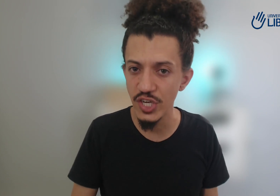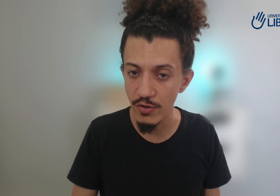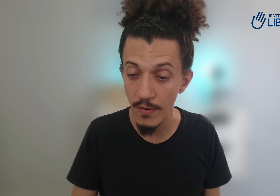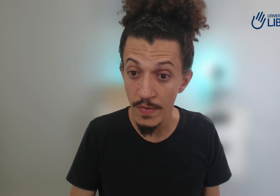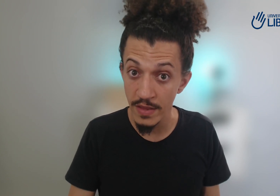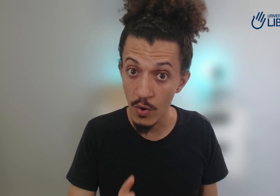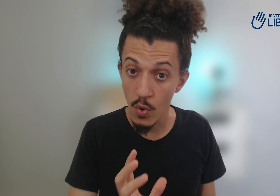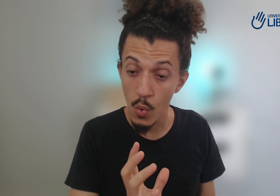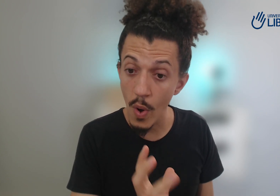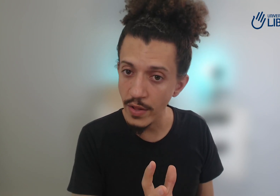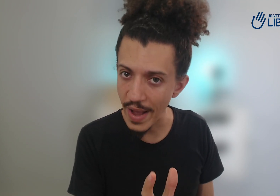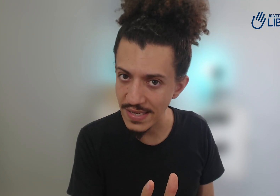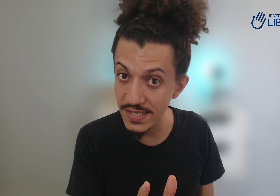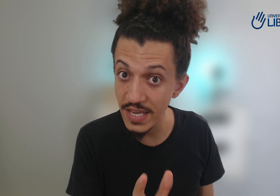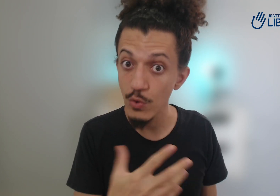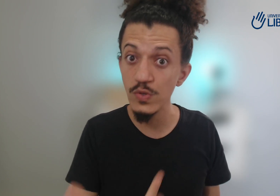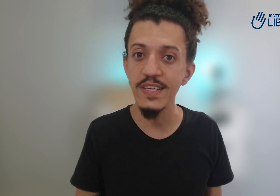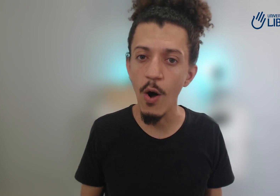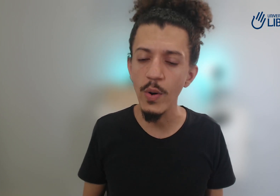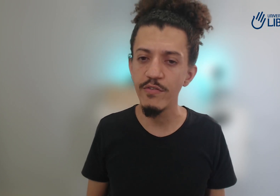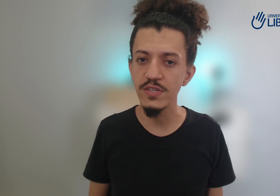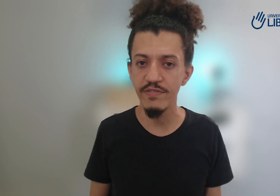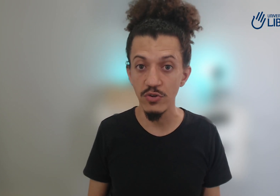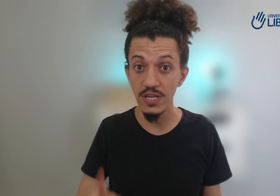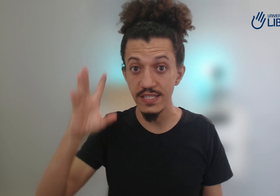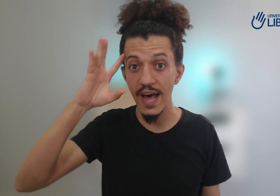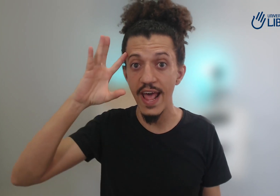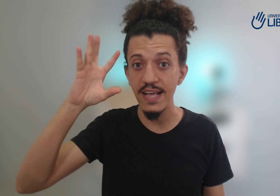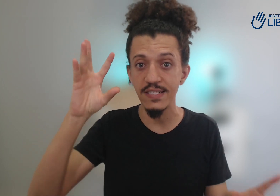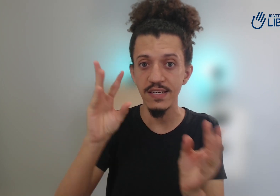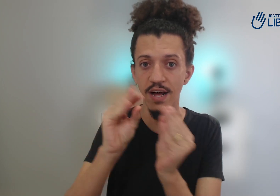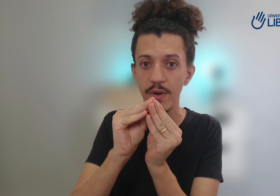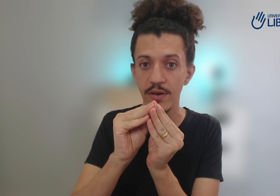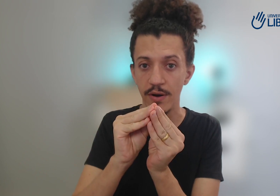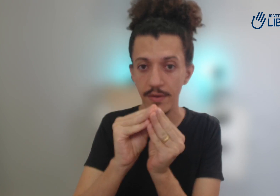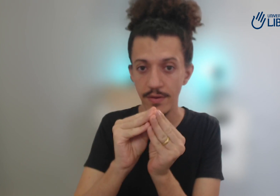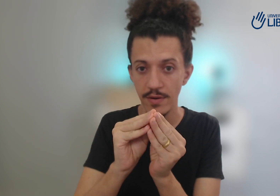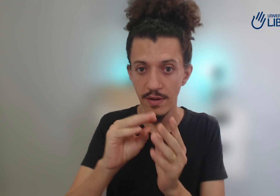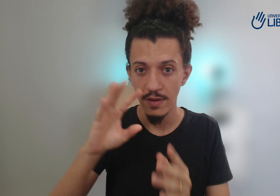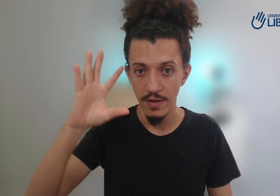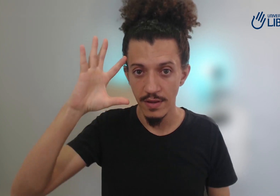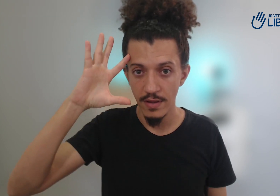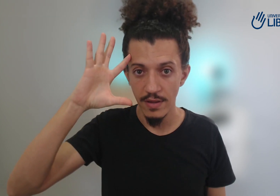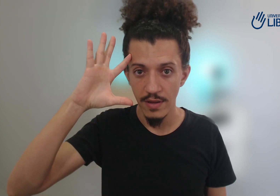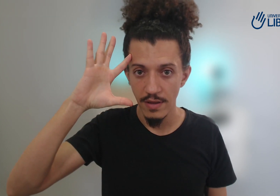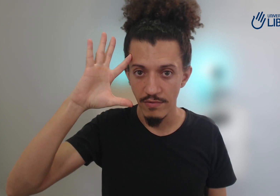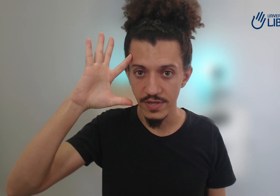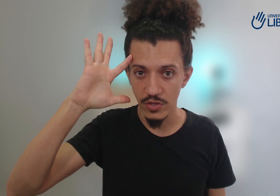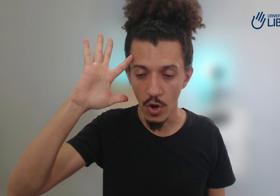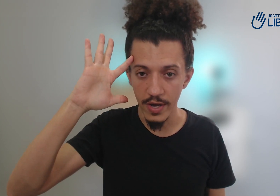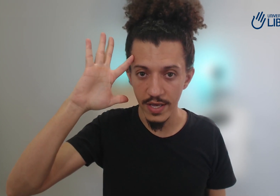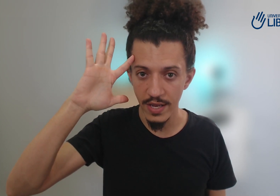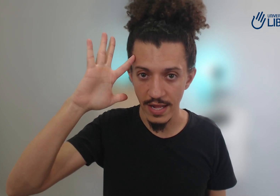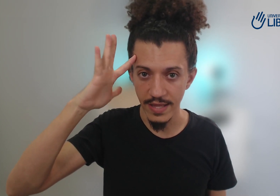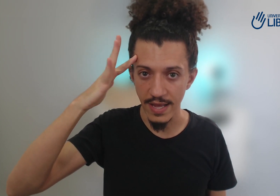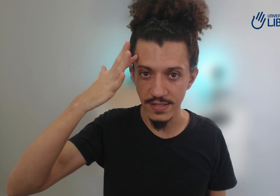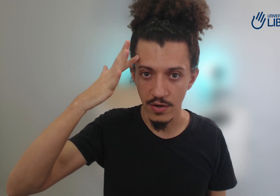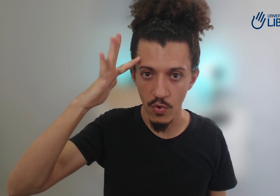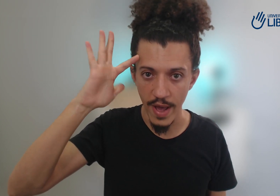sentido. Então, quando é assim, o sinal que você vai utilizar é esse sinal aqui, ó. Você toca aqui na testa com